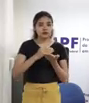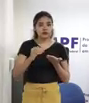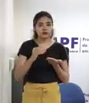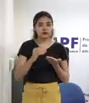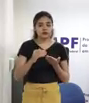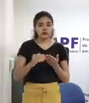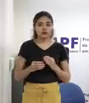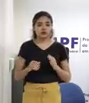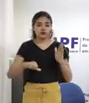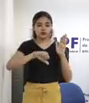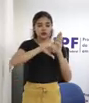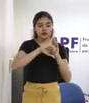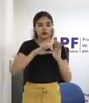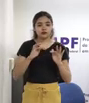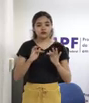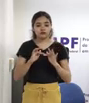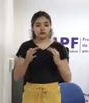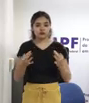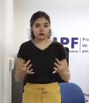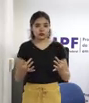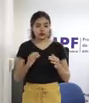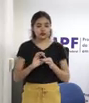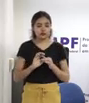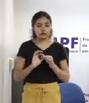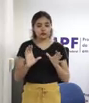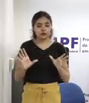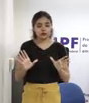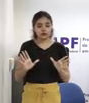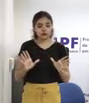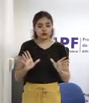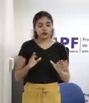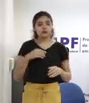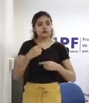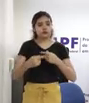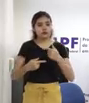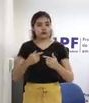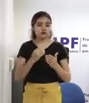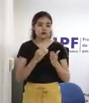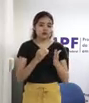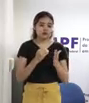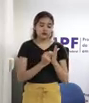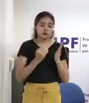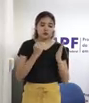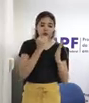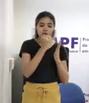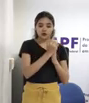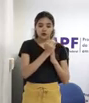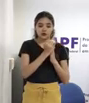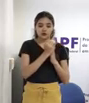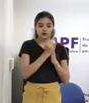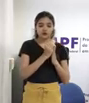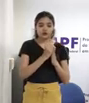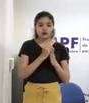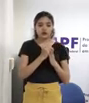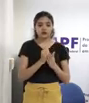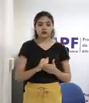positiva ali do Lombroso que começava a estudar o criminoso que é muito eh criticada também e a terceira